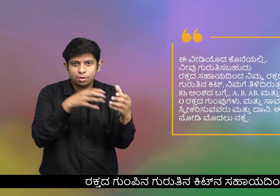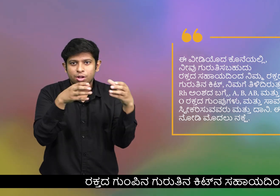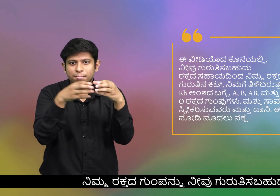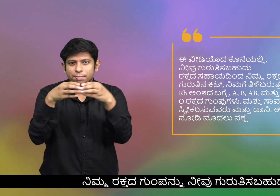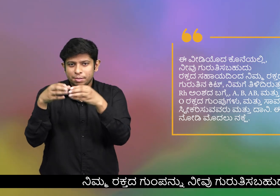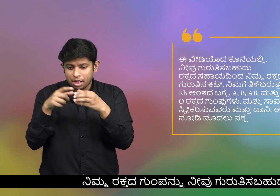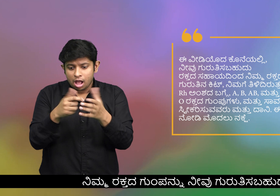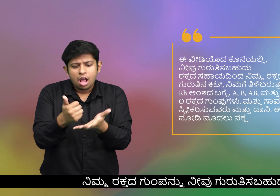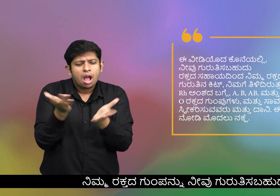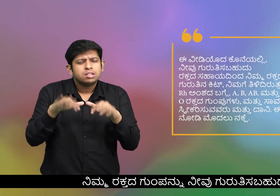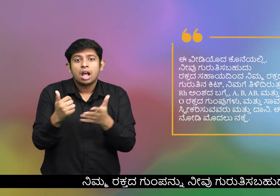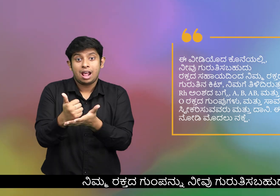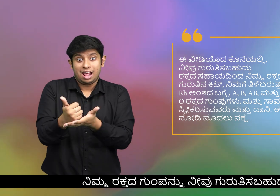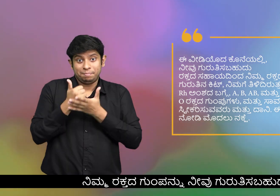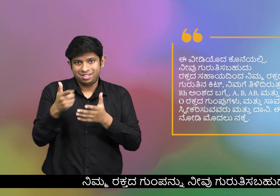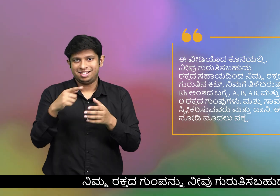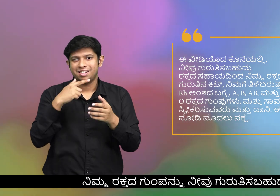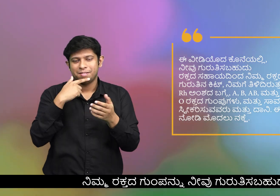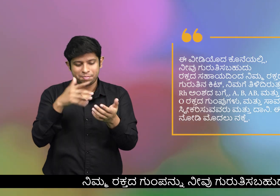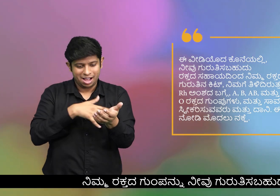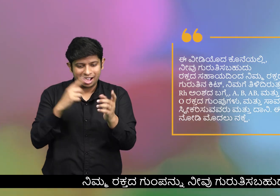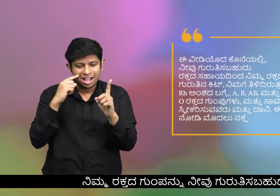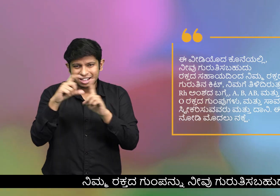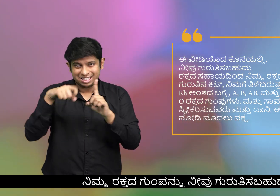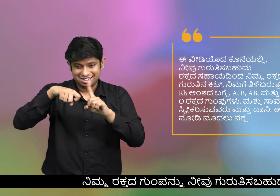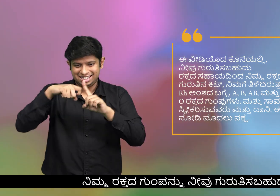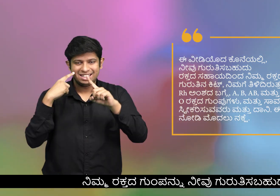ಸಹಾಯದಿಂದ ನಿಮ್ಮ ರಕ್ತದ ಗುಂಪನ್ನು ನೀವು ಗುರುತಿಸಬಹುದು.